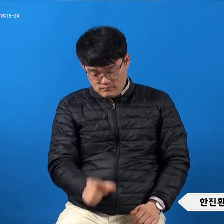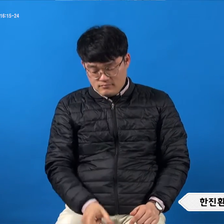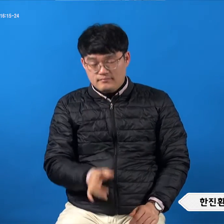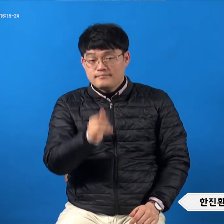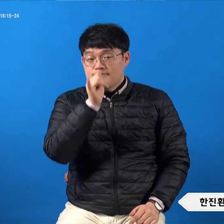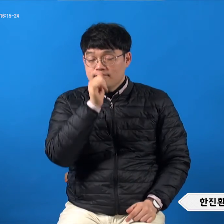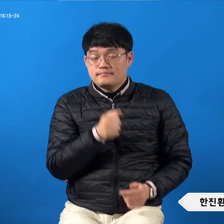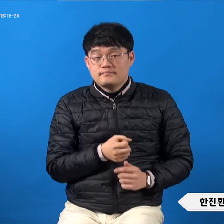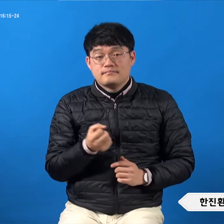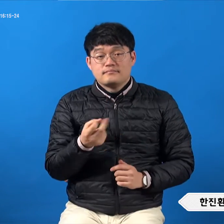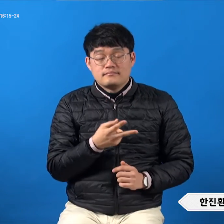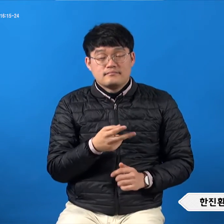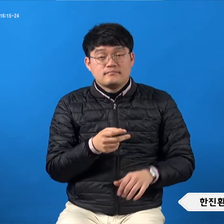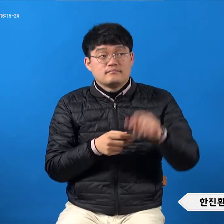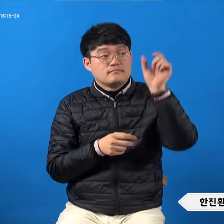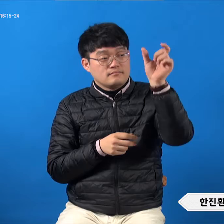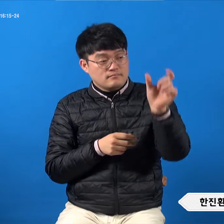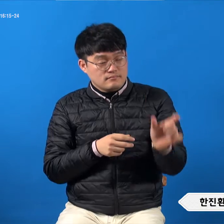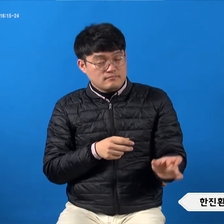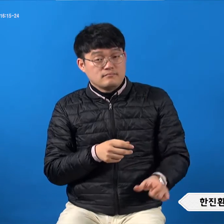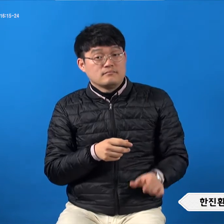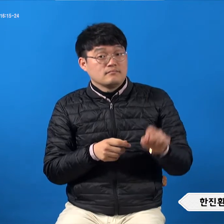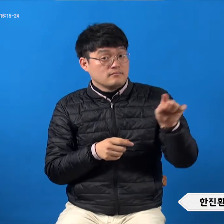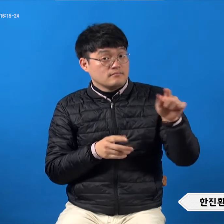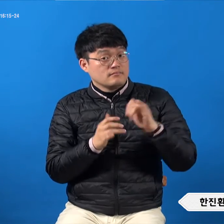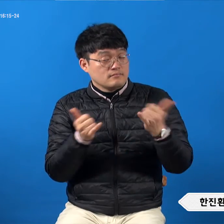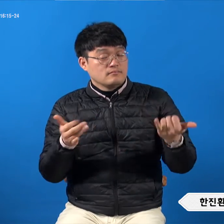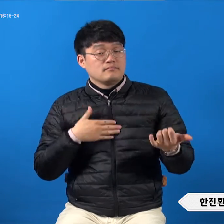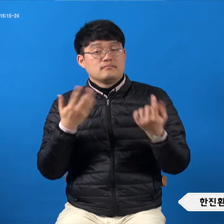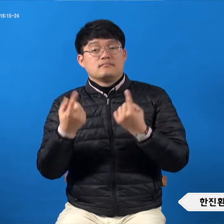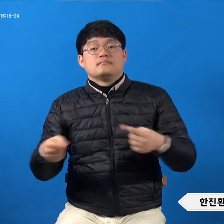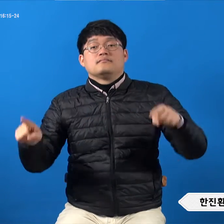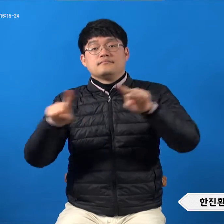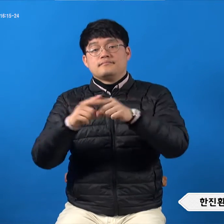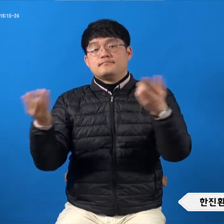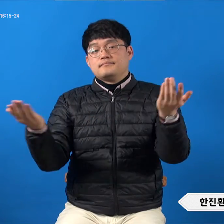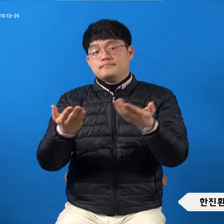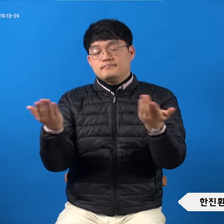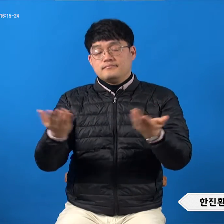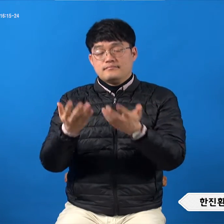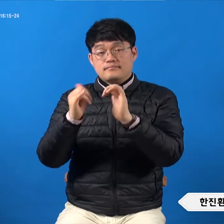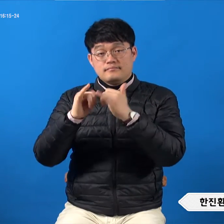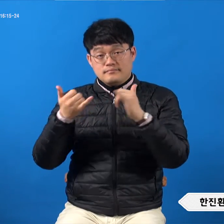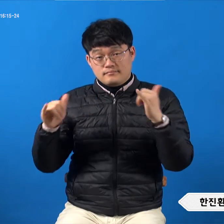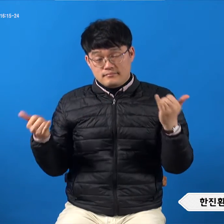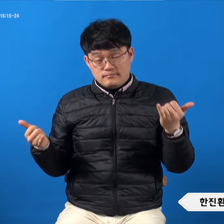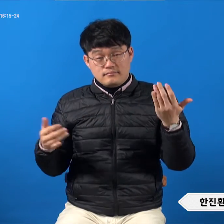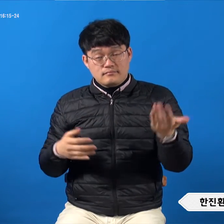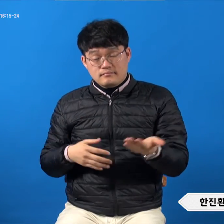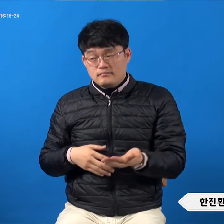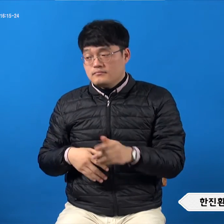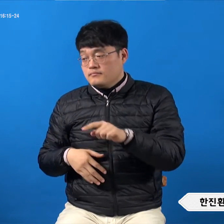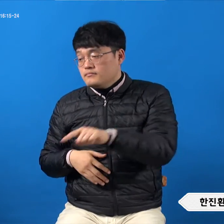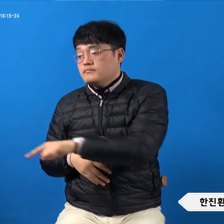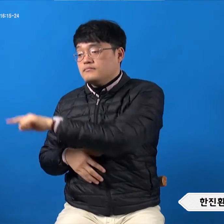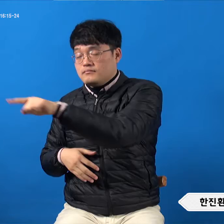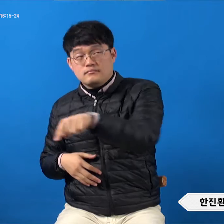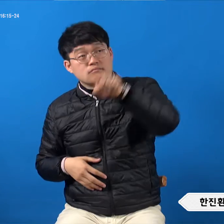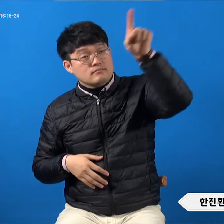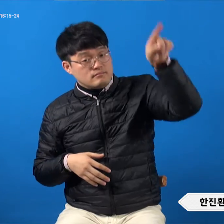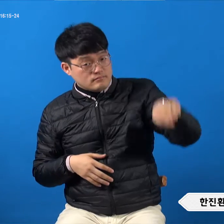거명합니다. 그러면서 이 사람들이 다 나와 함께 일하는 사람들인데 너희들도 이들을